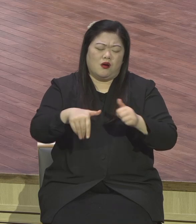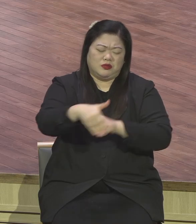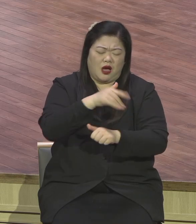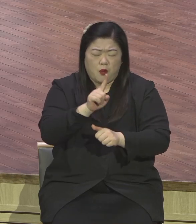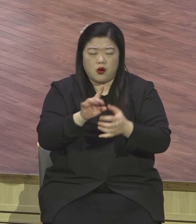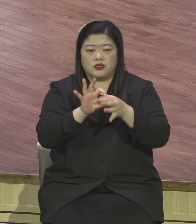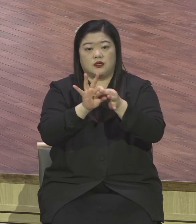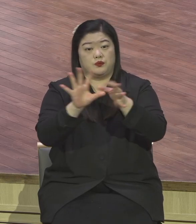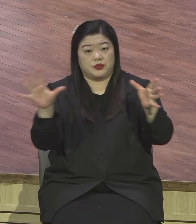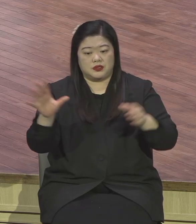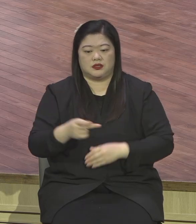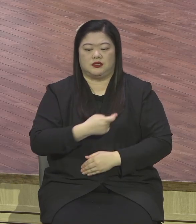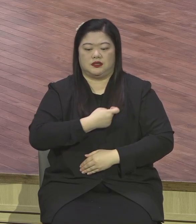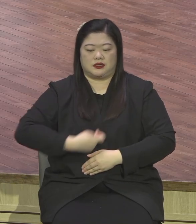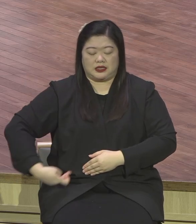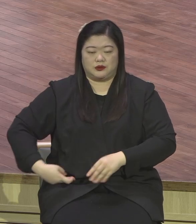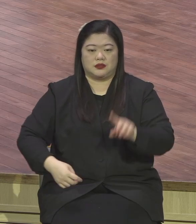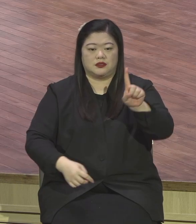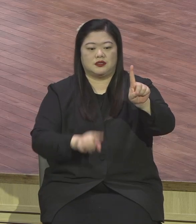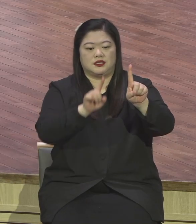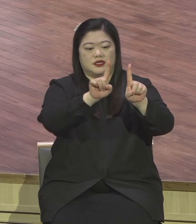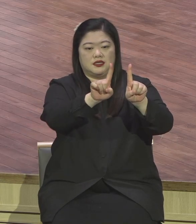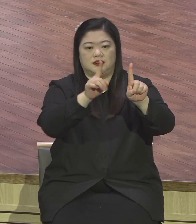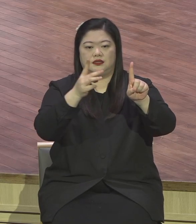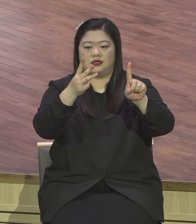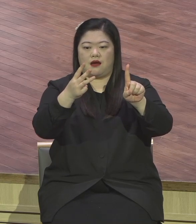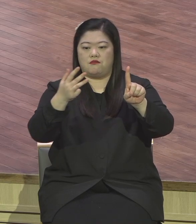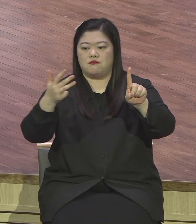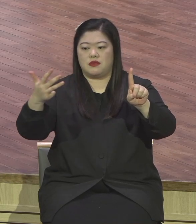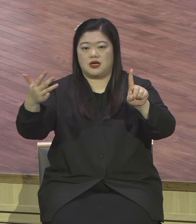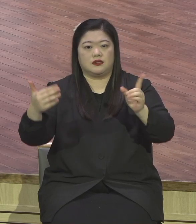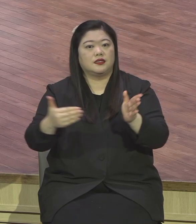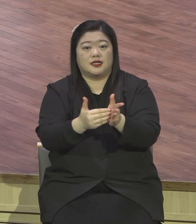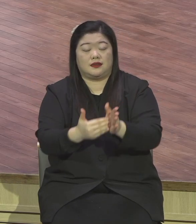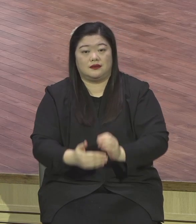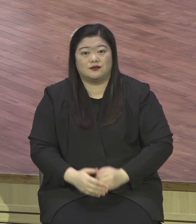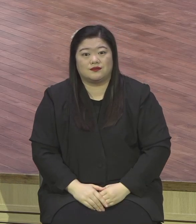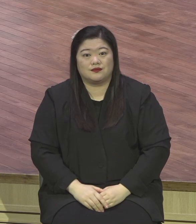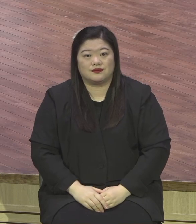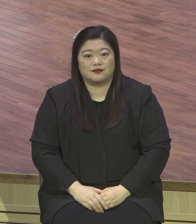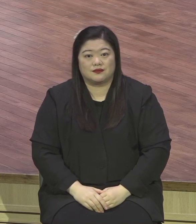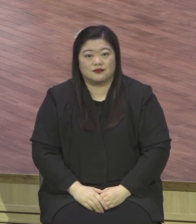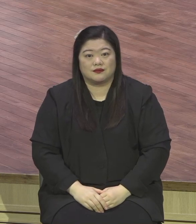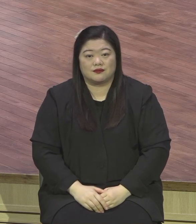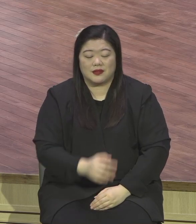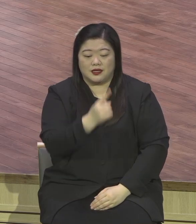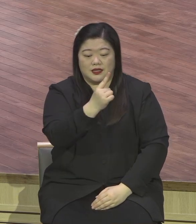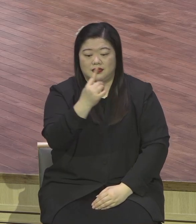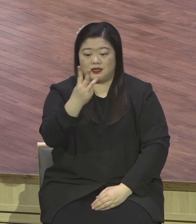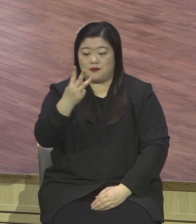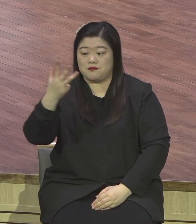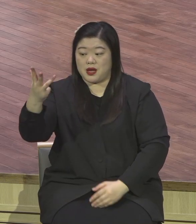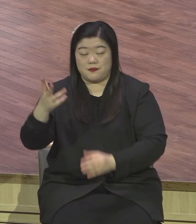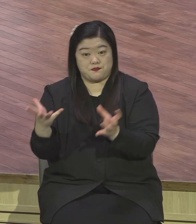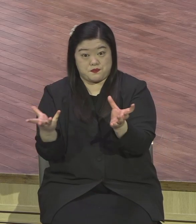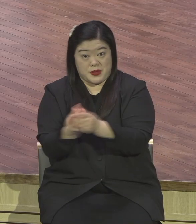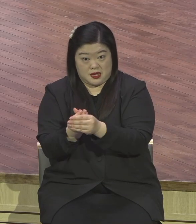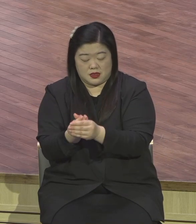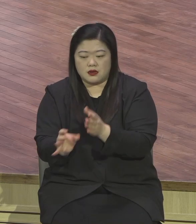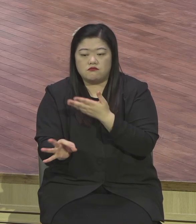언약 붙잡고 영적 자세를 다 가지세요. 이 영적 세 가지 자세를 가지시고 믿음의 입을 크게 열어서 2014